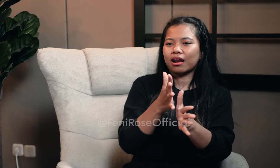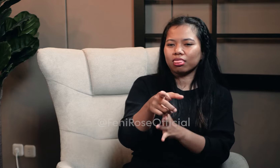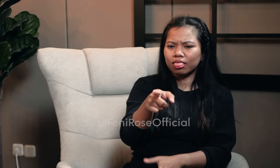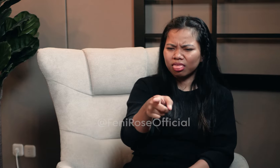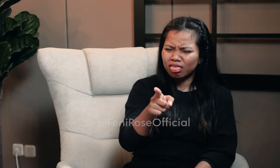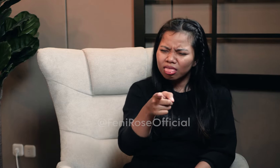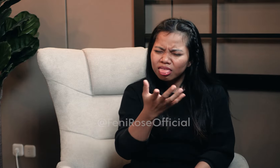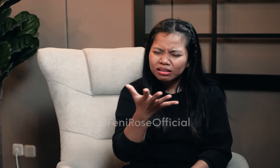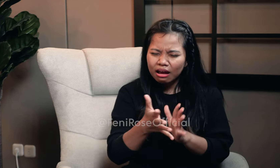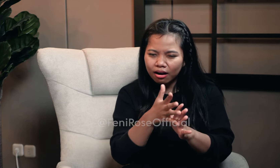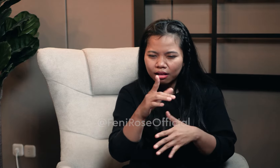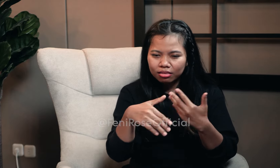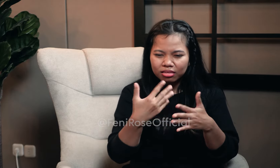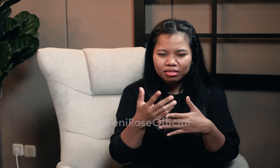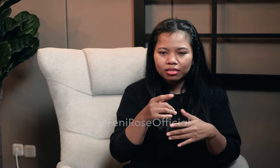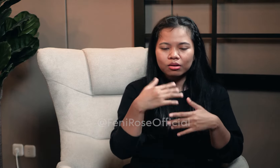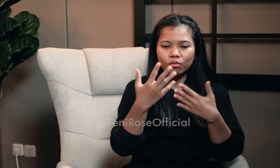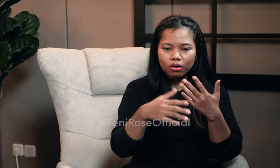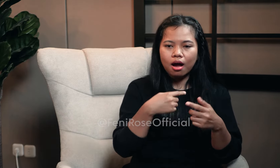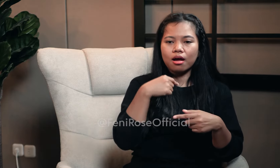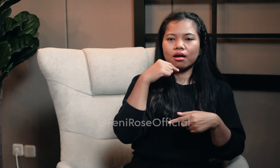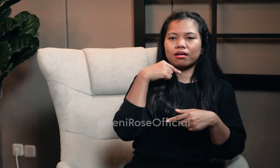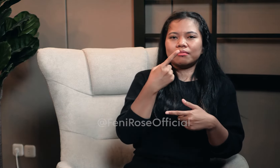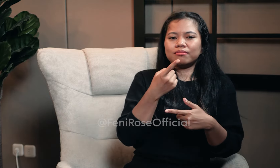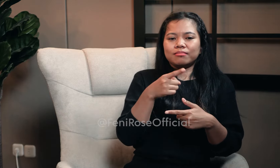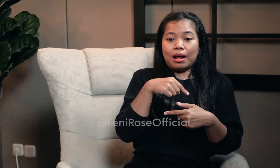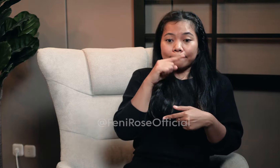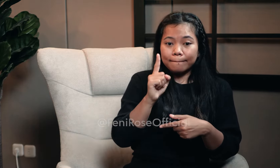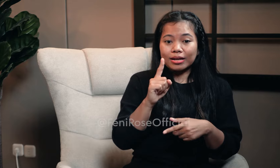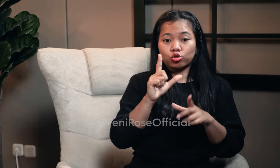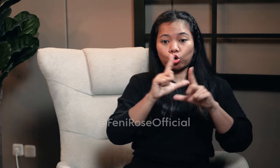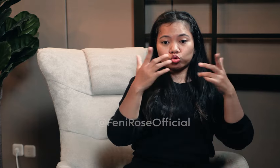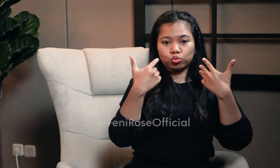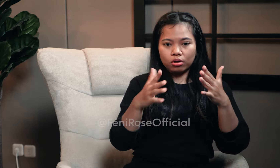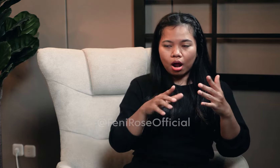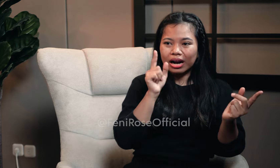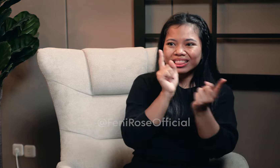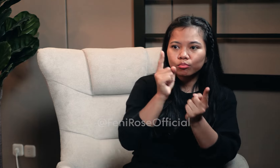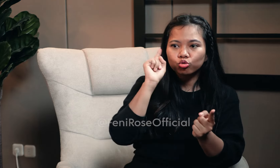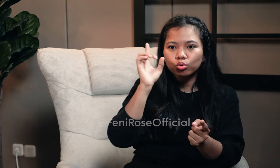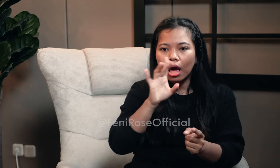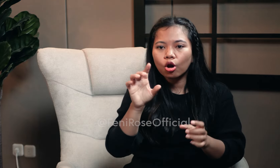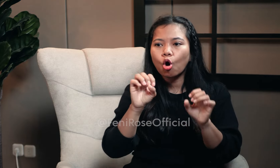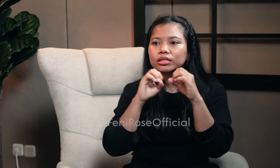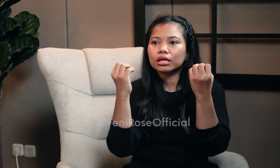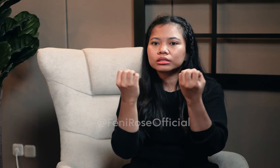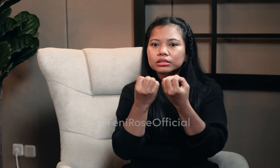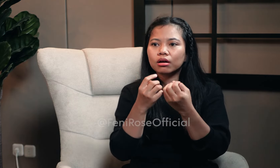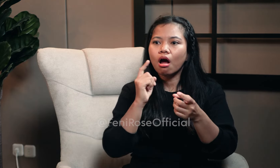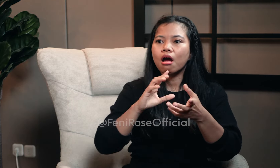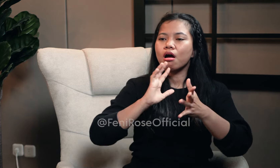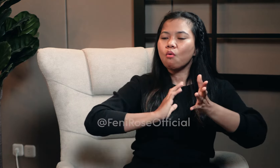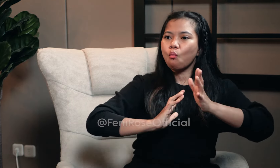sekolah SLB eh menggunakan bahasa isyarat dan selanjutnya lulus ketemu teman-teman tulik